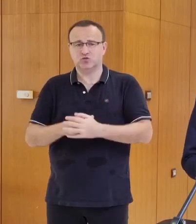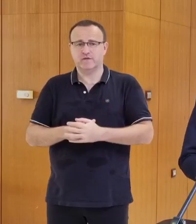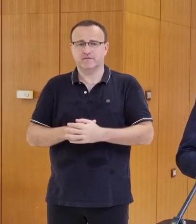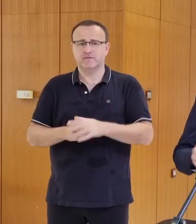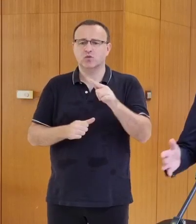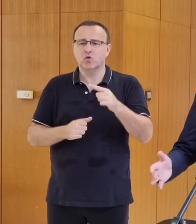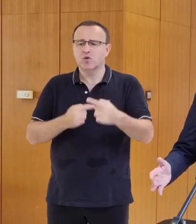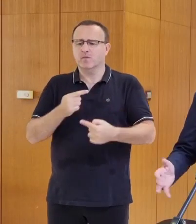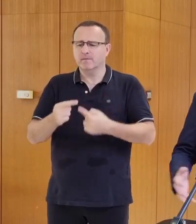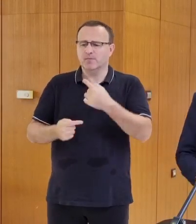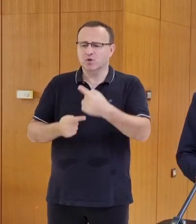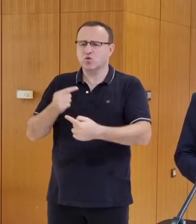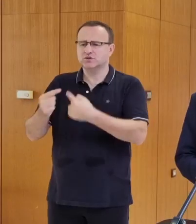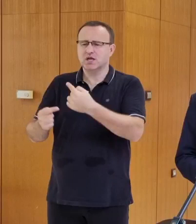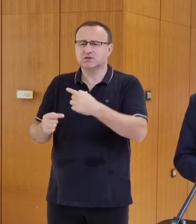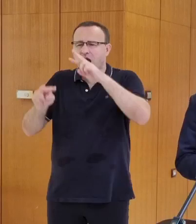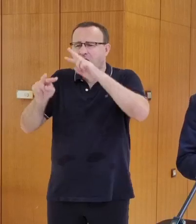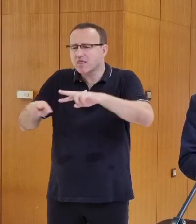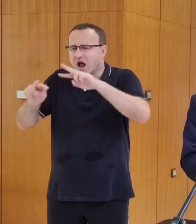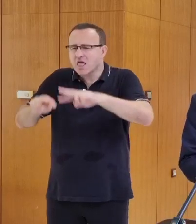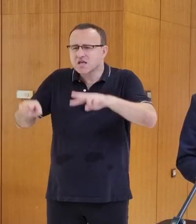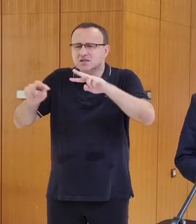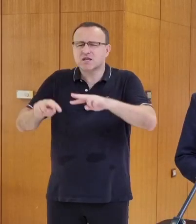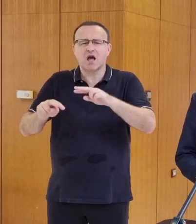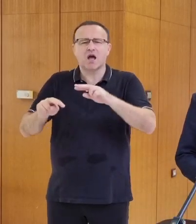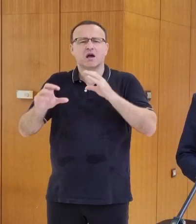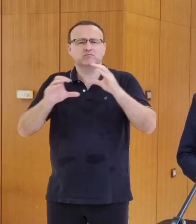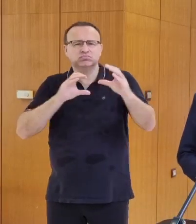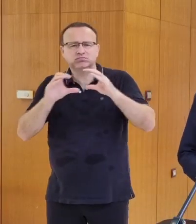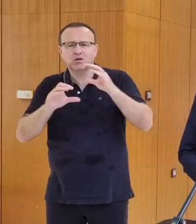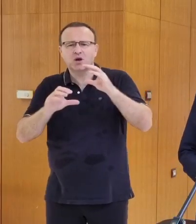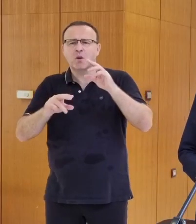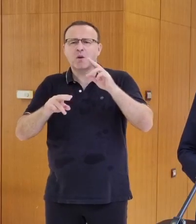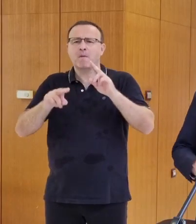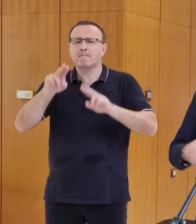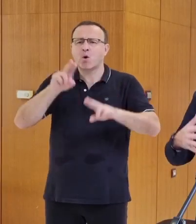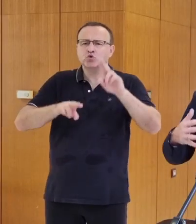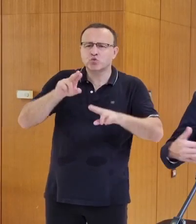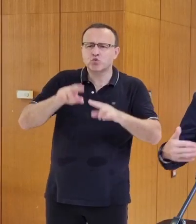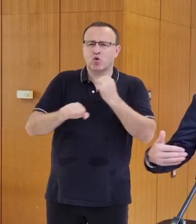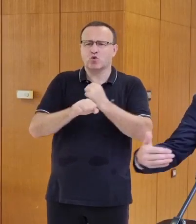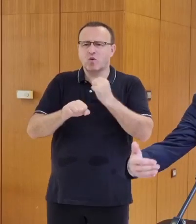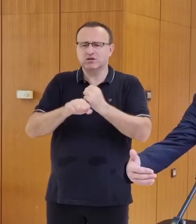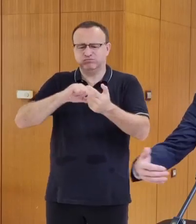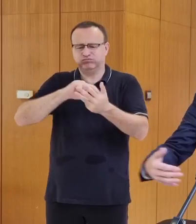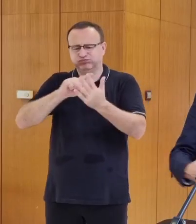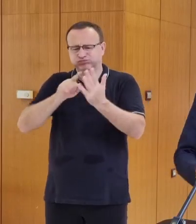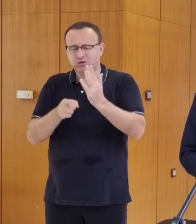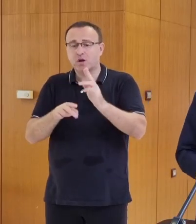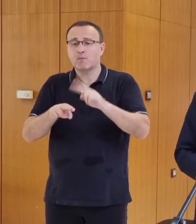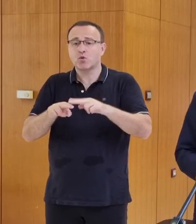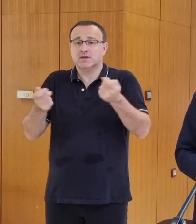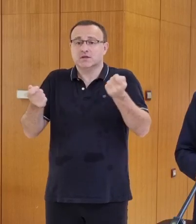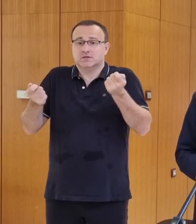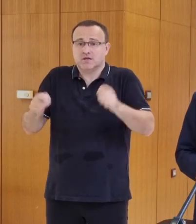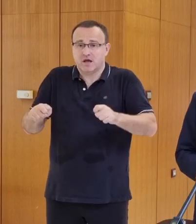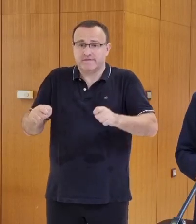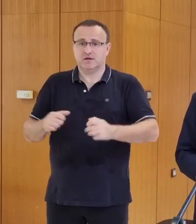to je proces analýzy a konzultantských posudkov, ktoré budú zadané a na závere tohto celého